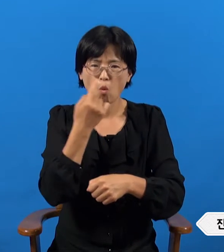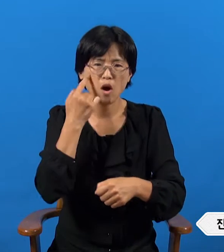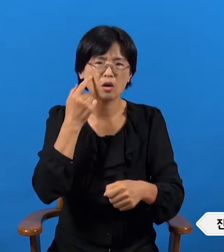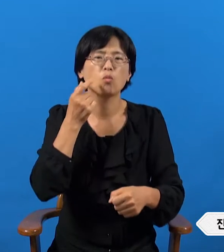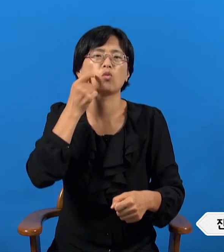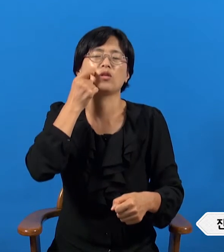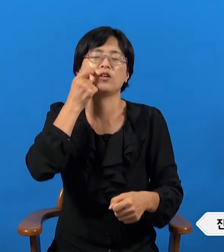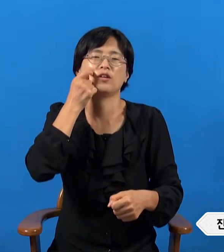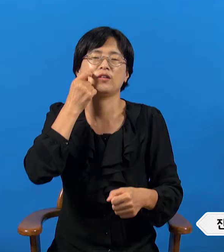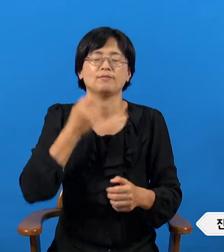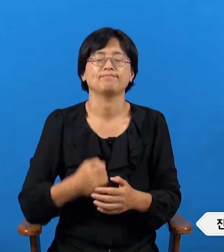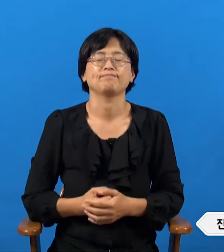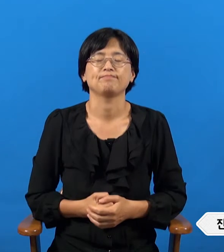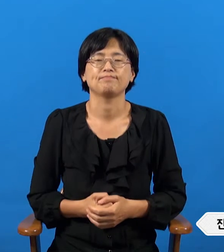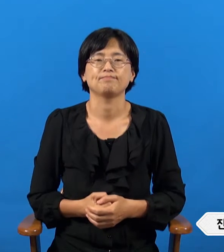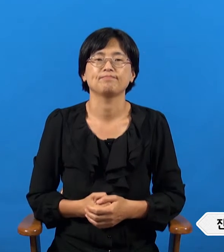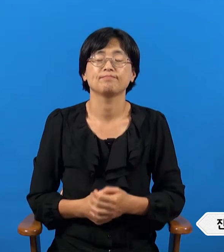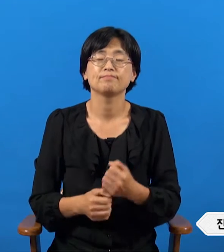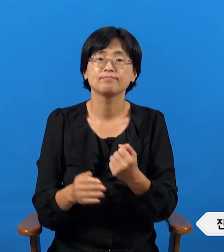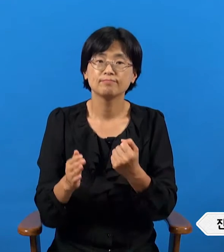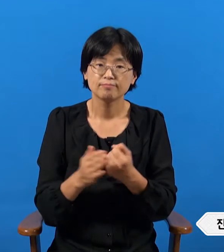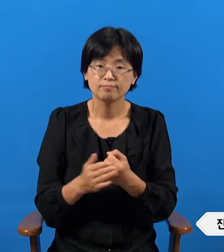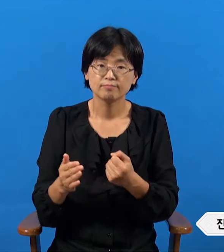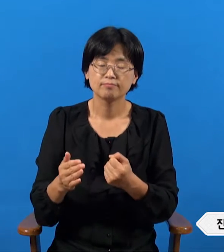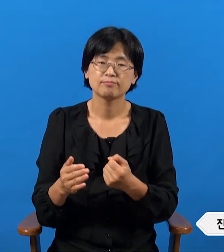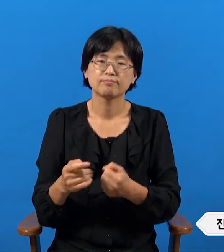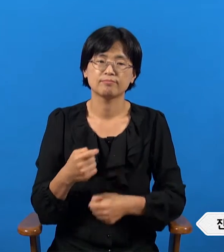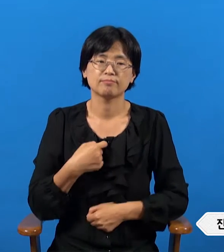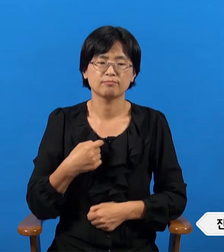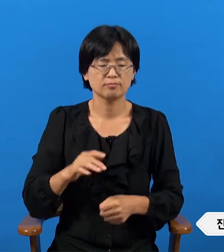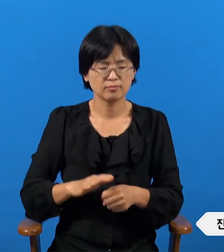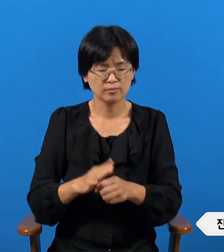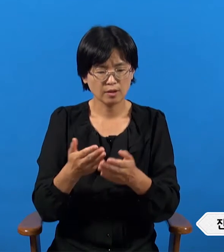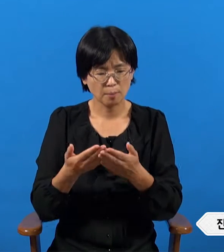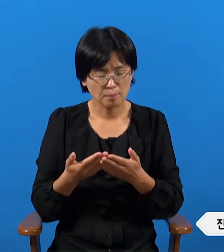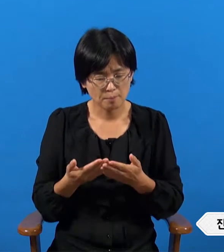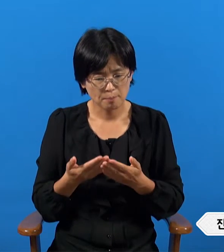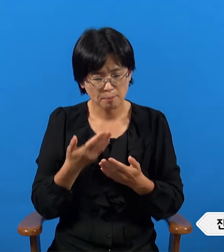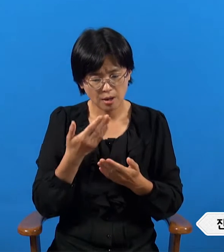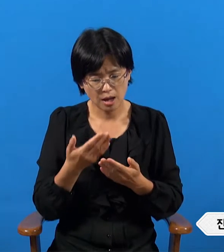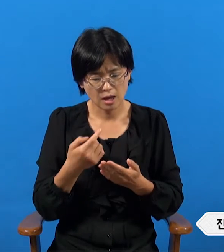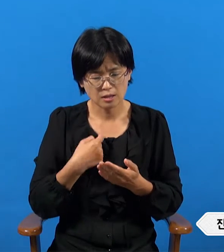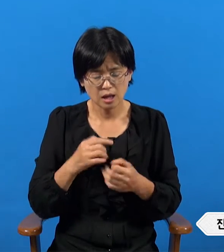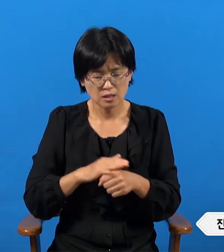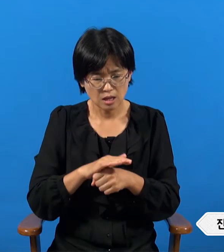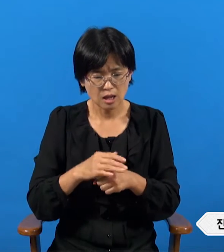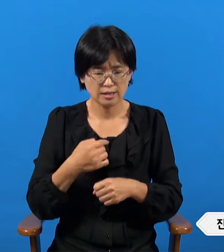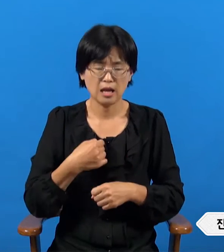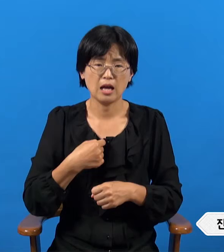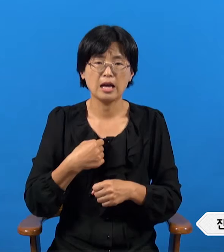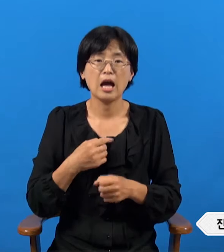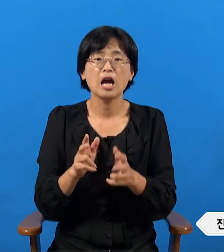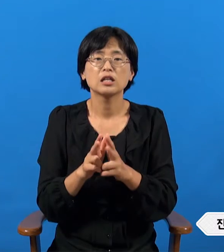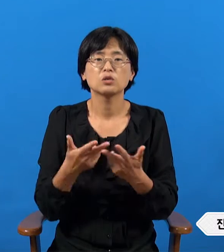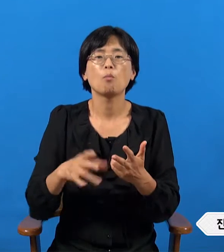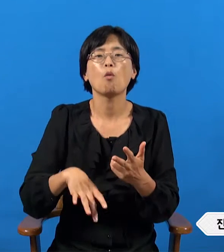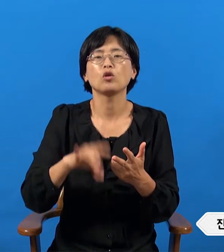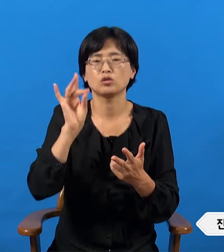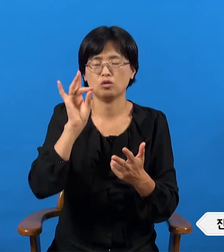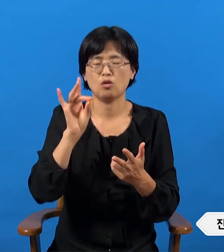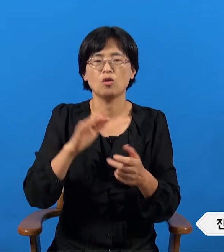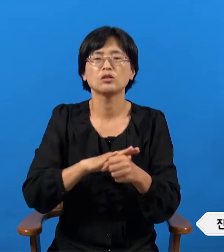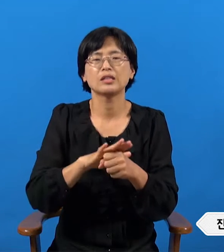우리를 발견하게 됩니다. 그래서 나를 사랑할 수 있는가? 나도 내가